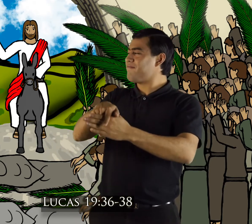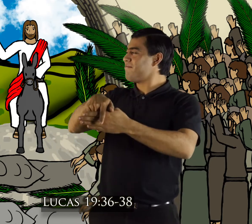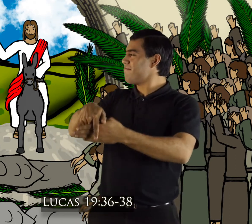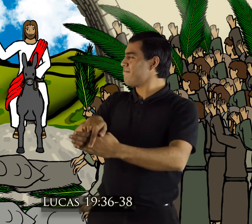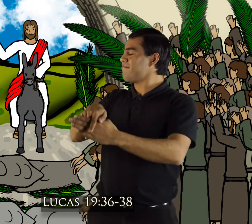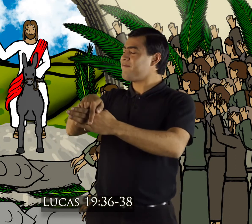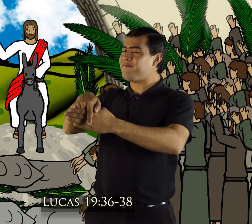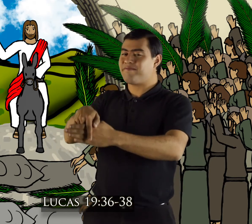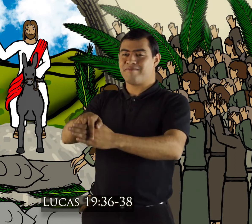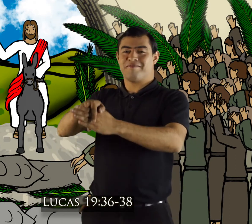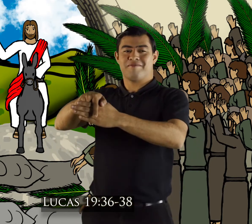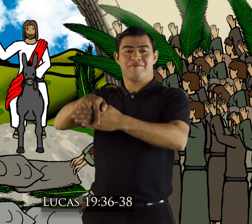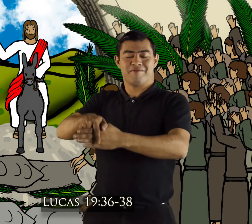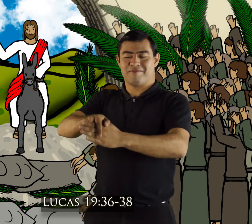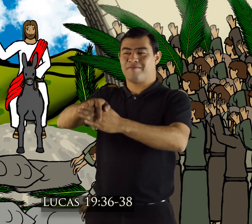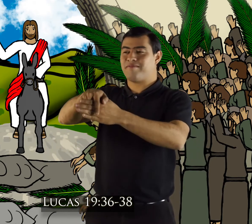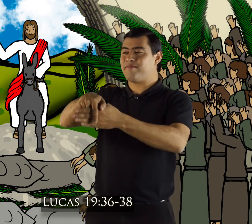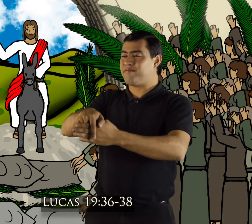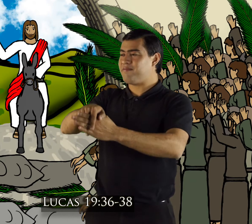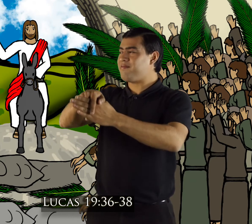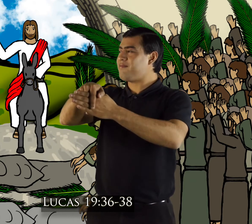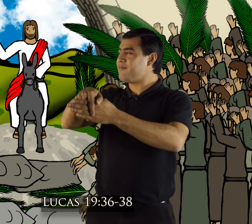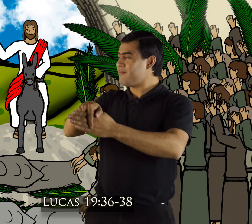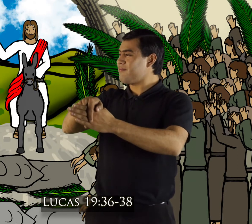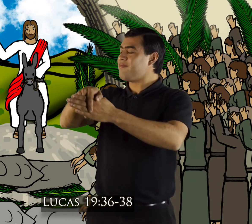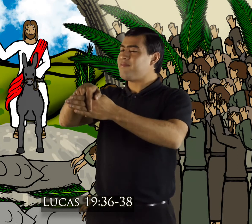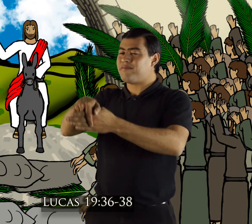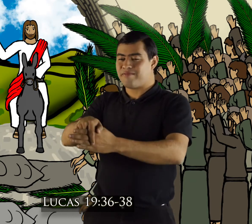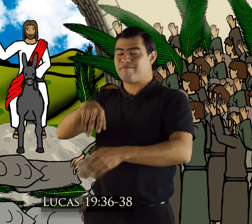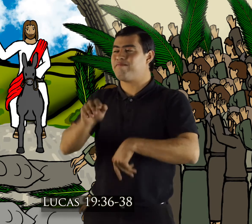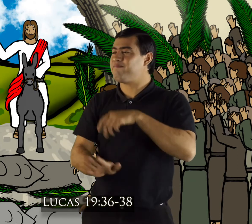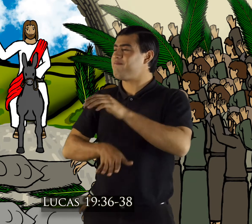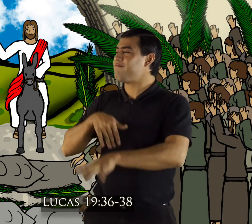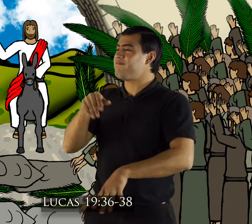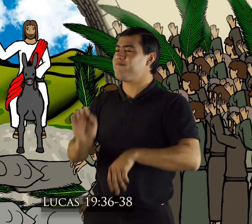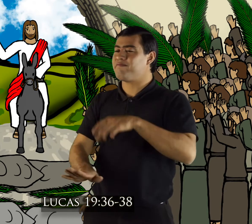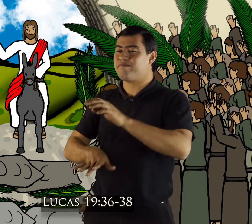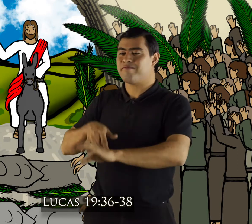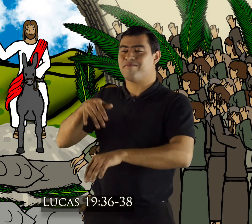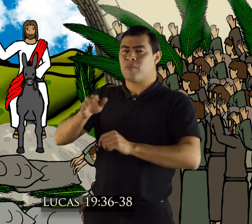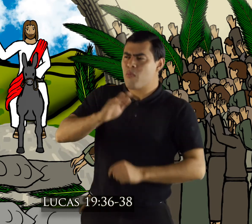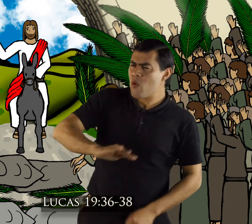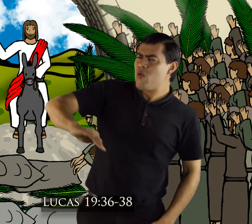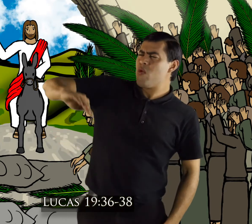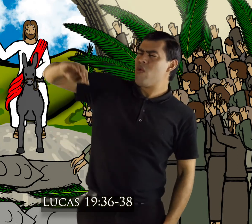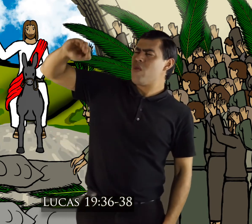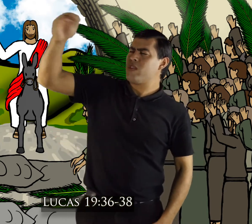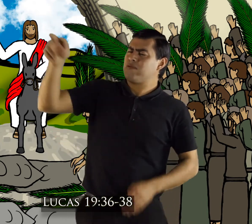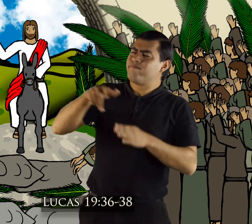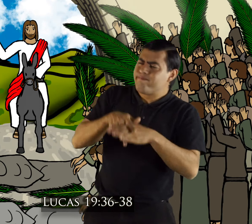Por donde iba pasando el burro sobre el que iba montado Jesús. Jesús iba subiendo y bajando desde el